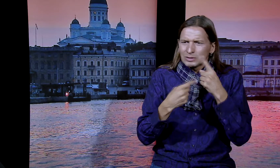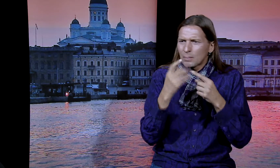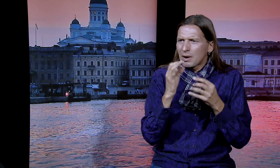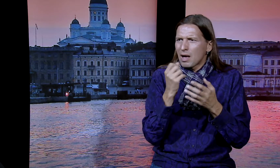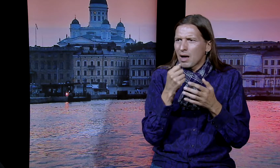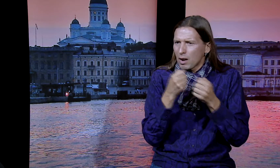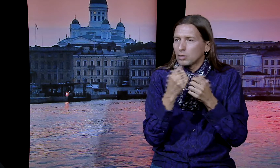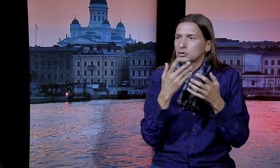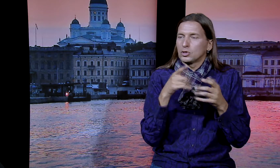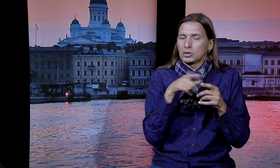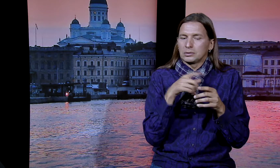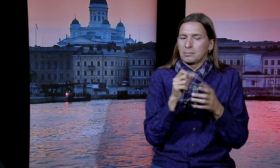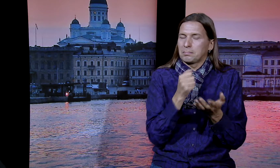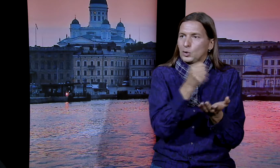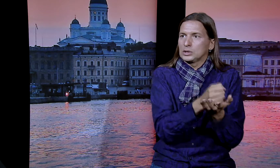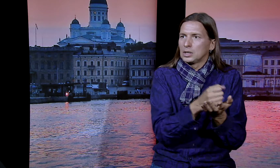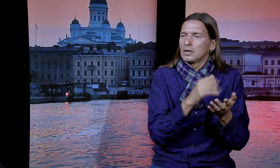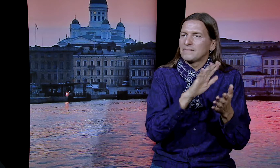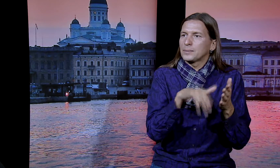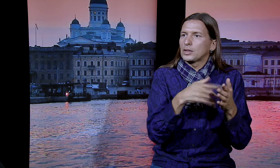vauhtiin, niin toimikuntaa ei enää tarvittu.